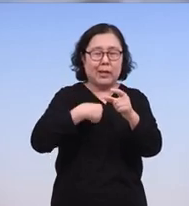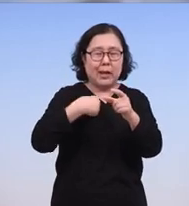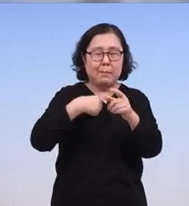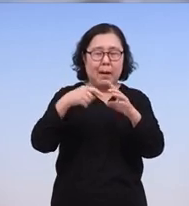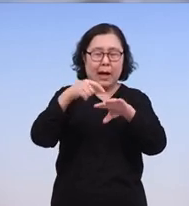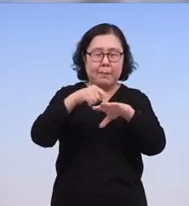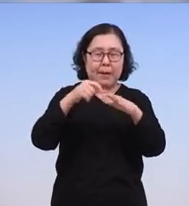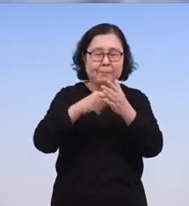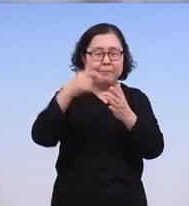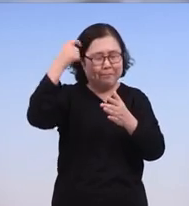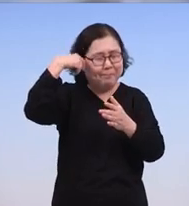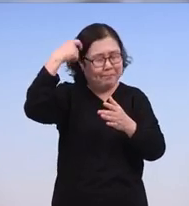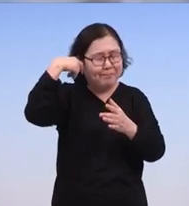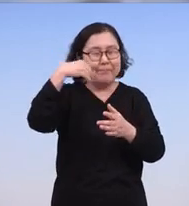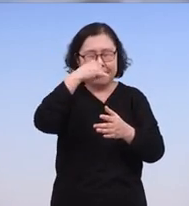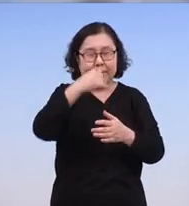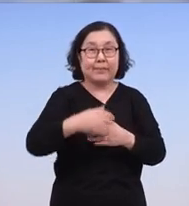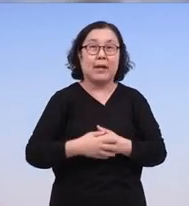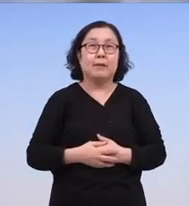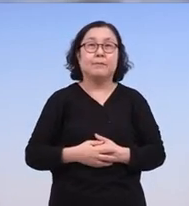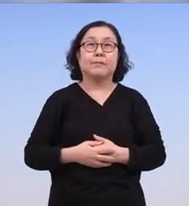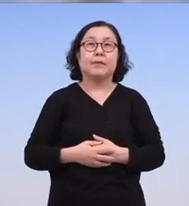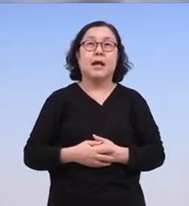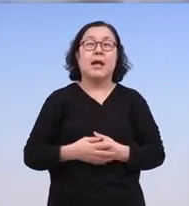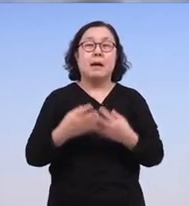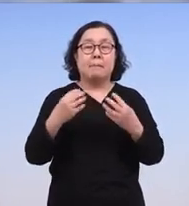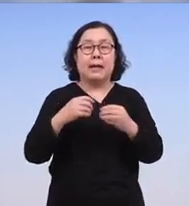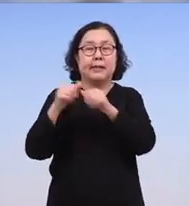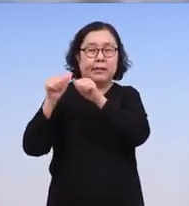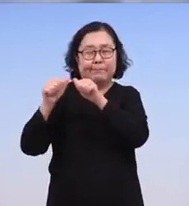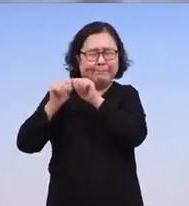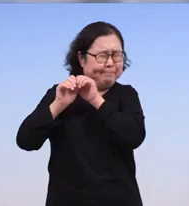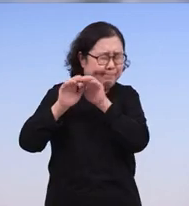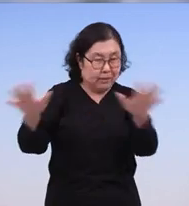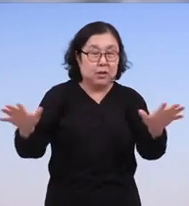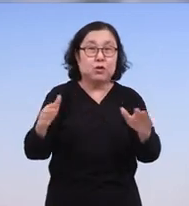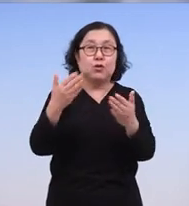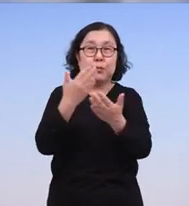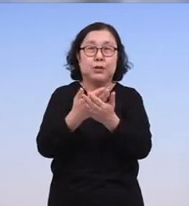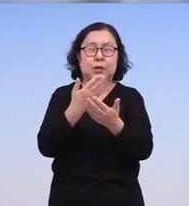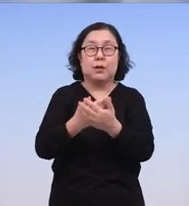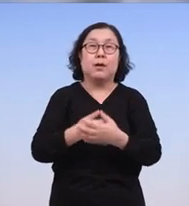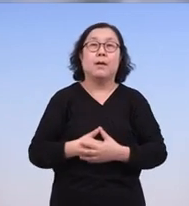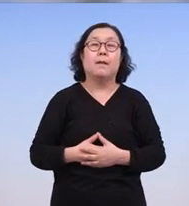같아요. 내가 만들었기 때문에. 많이 퍼뜨려 주세요.